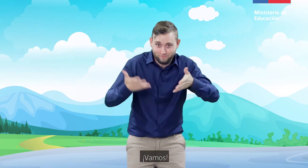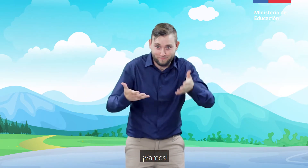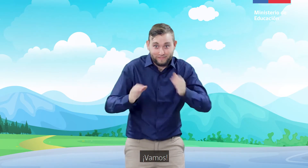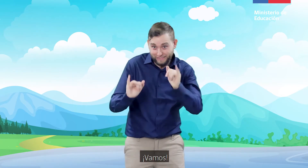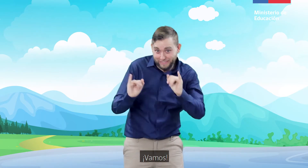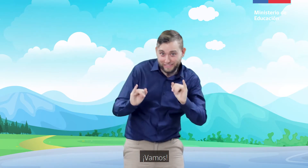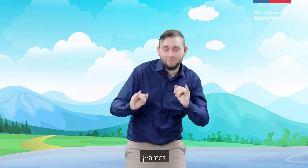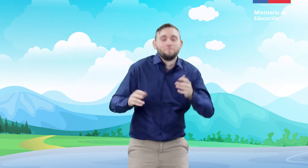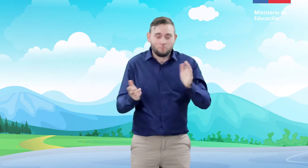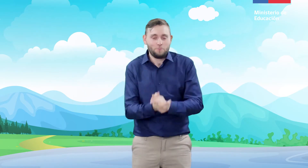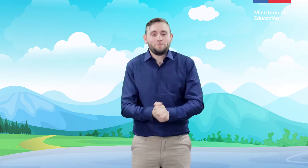¡Vamos!